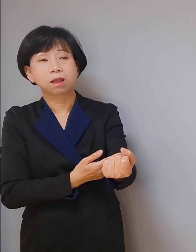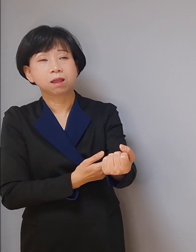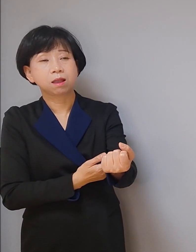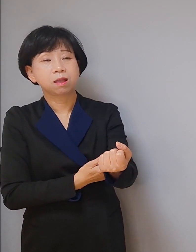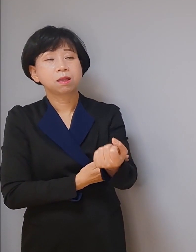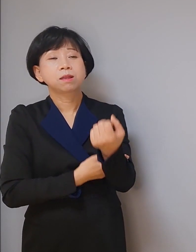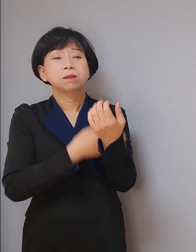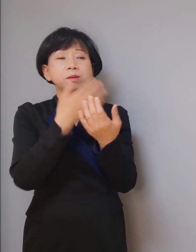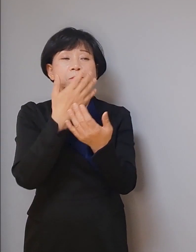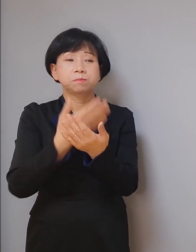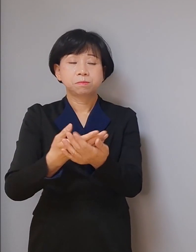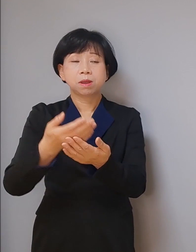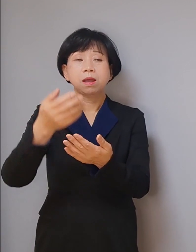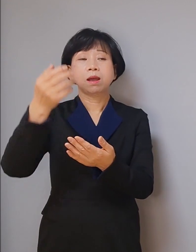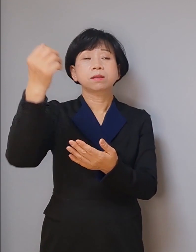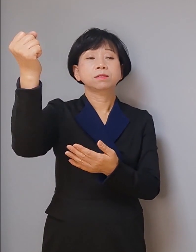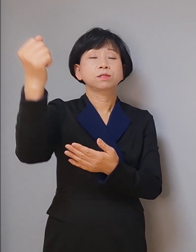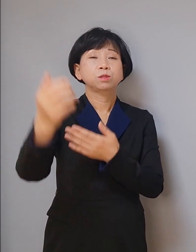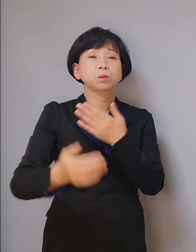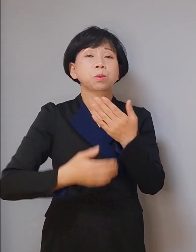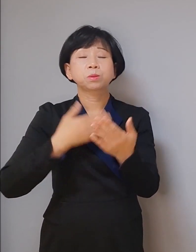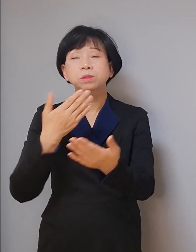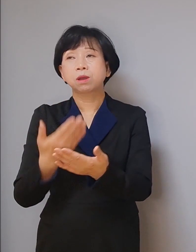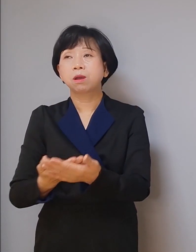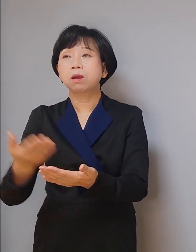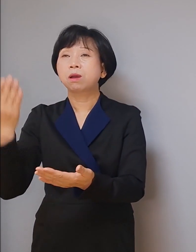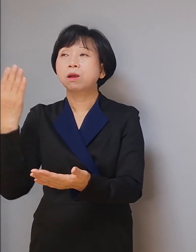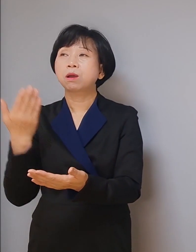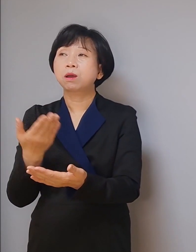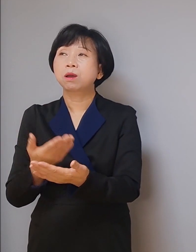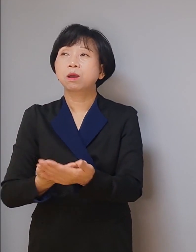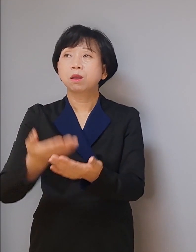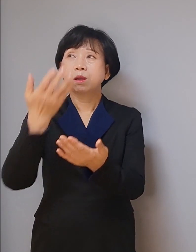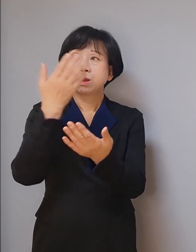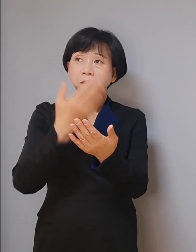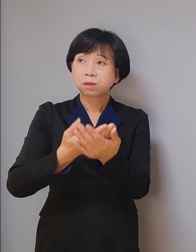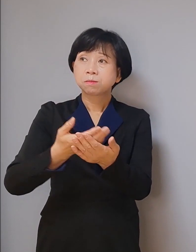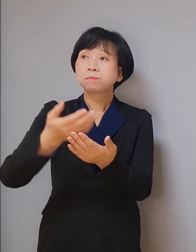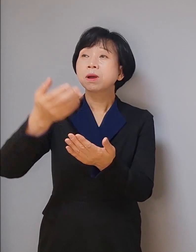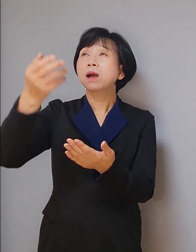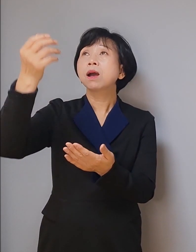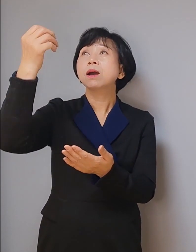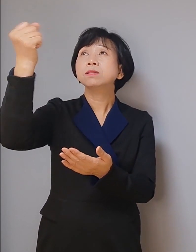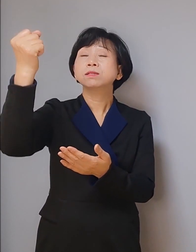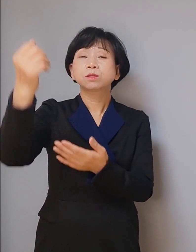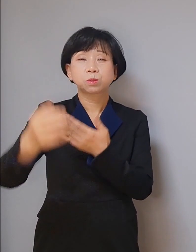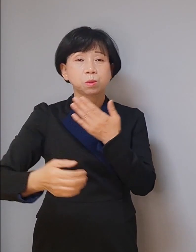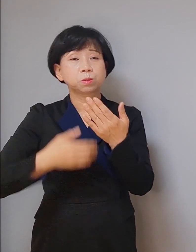받으소서